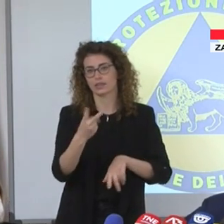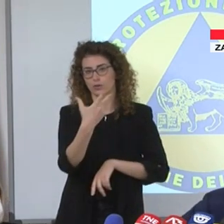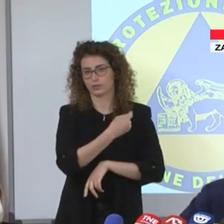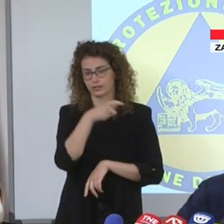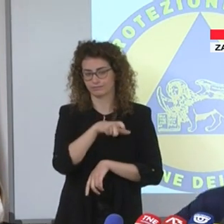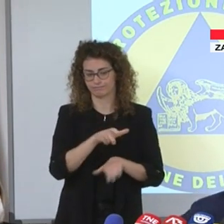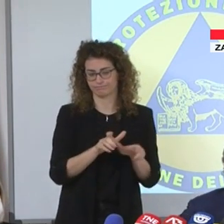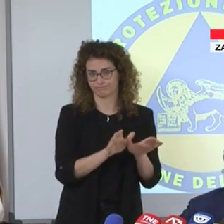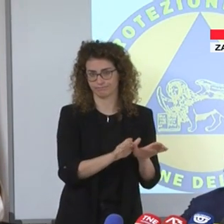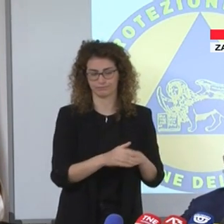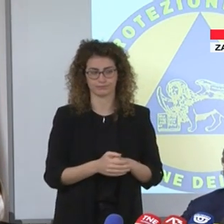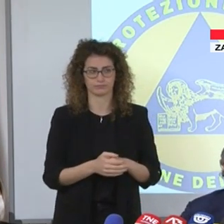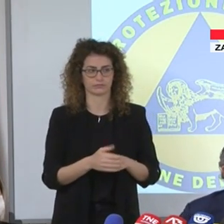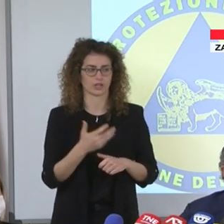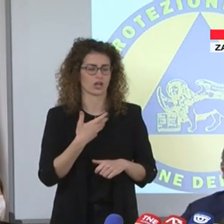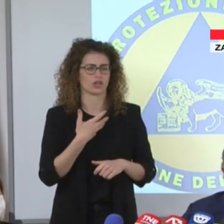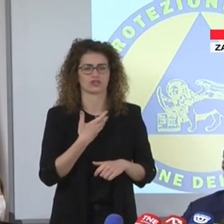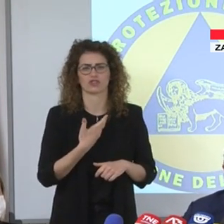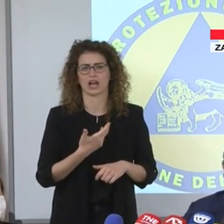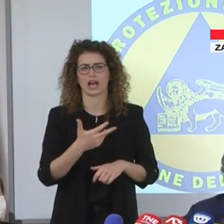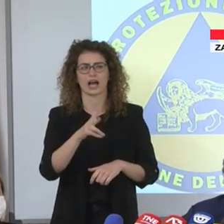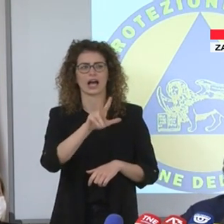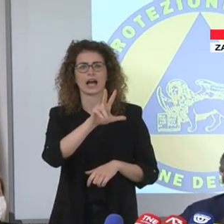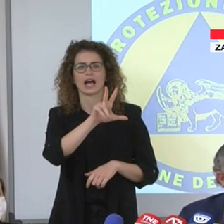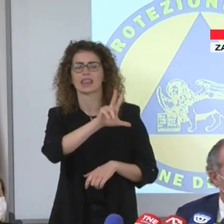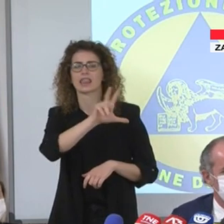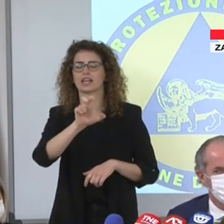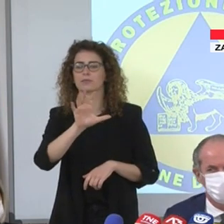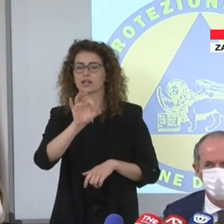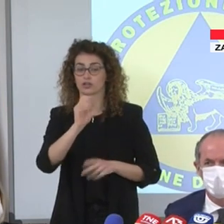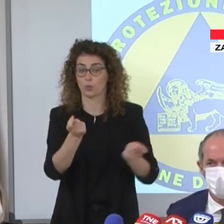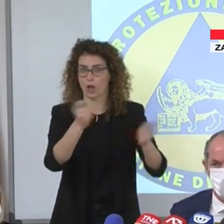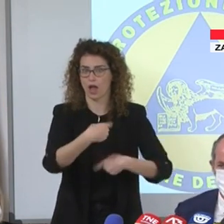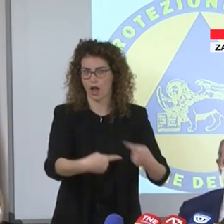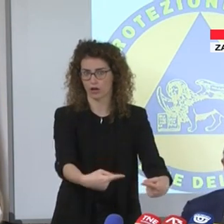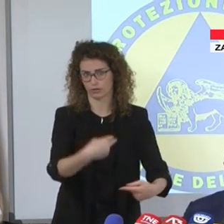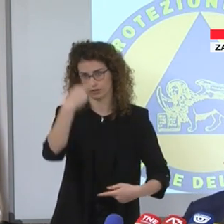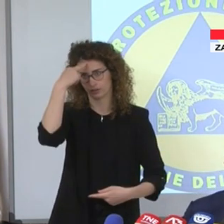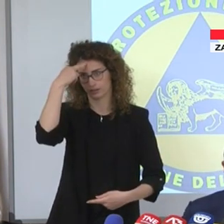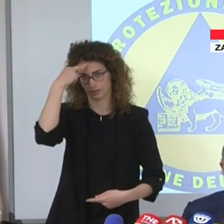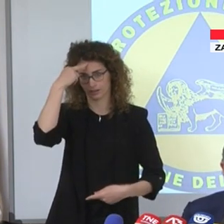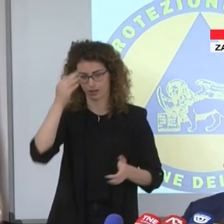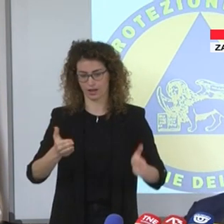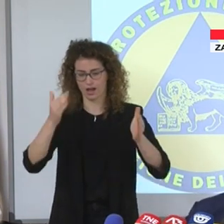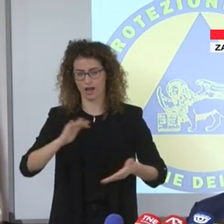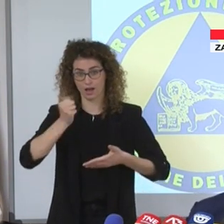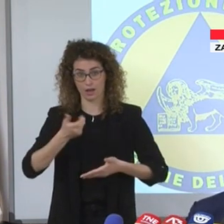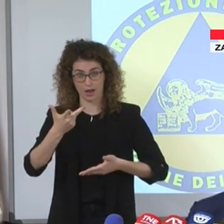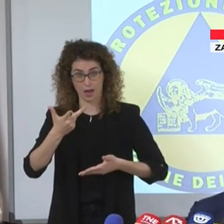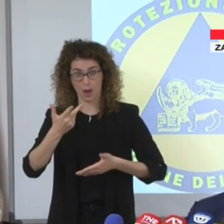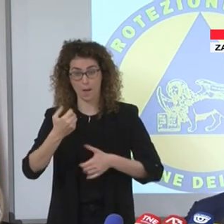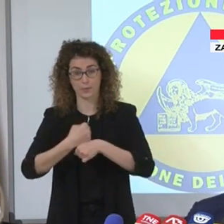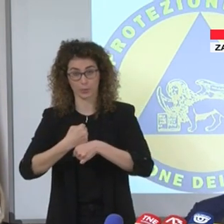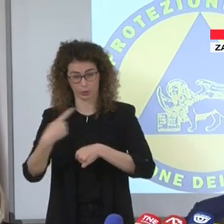utilizzare. Fra l'altro ce ne sono 3.500 ancora sequestrate, vi ricordo. Vi ricordate il famoso lotto